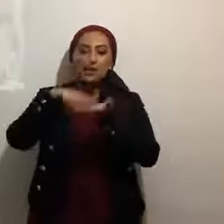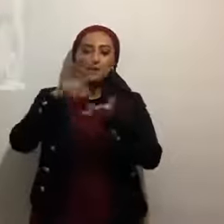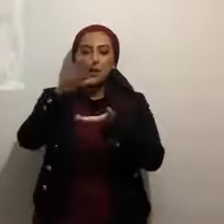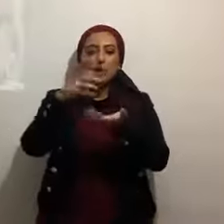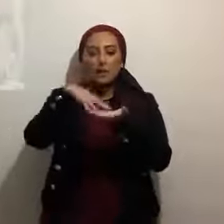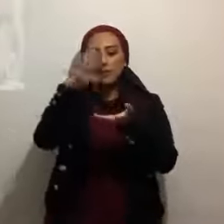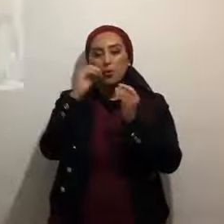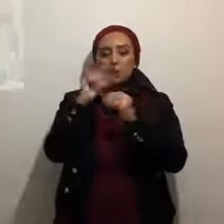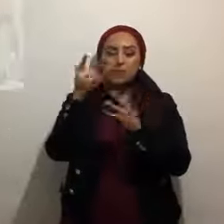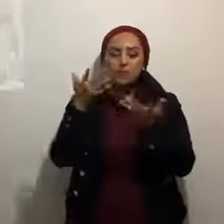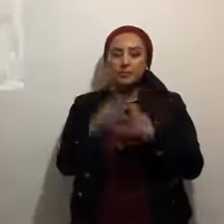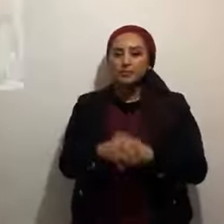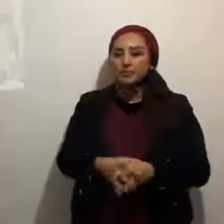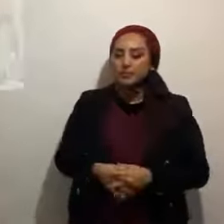información.